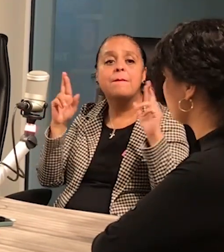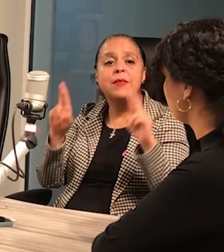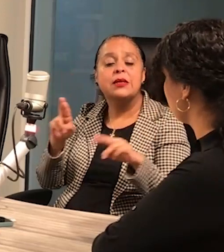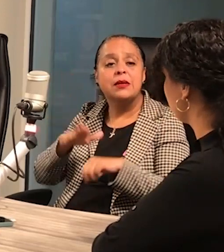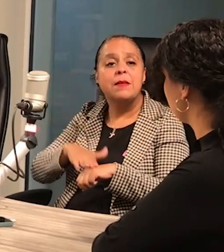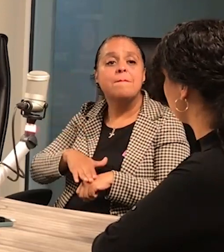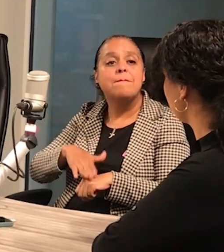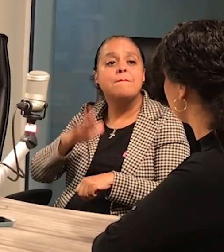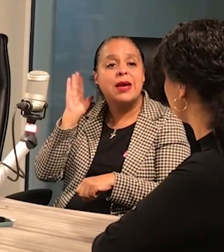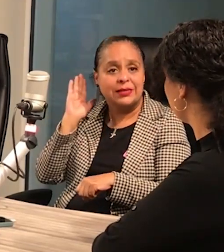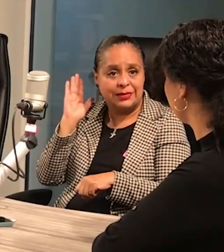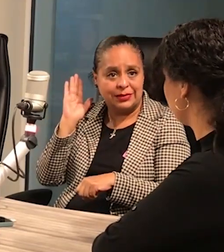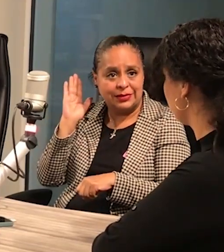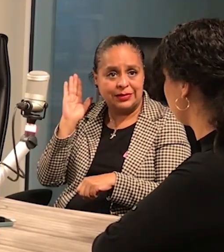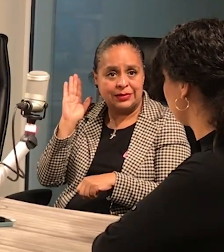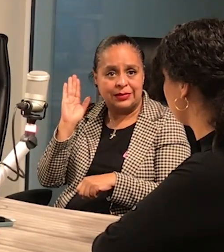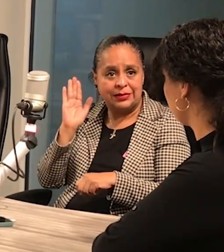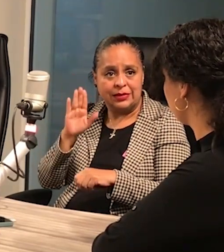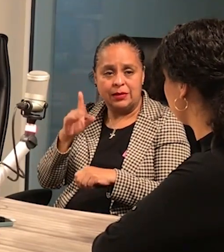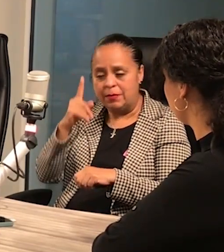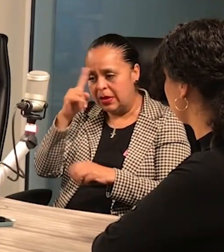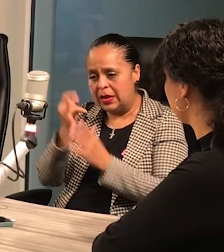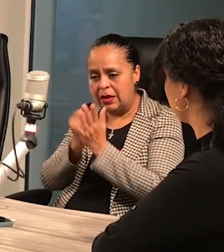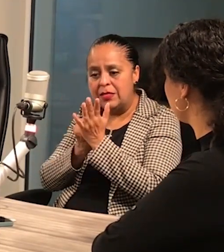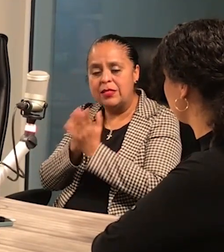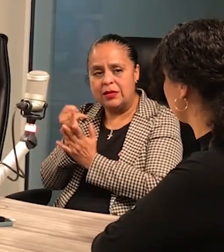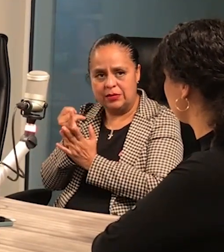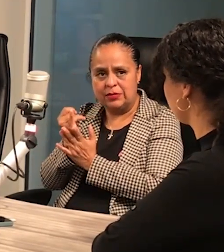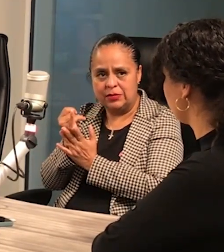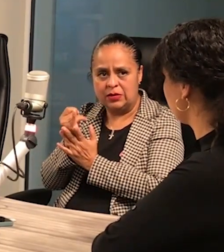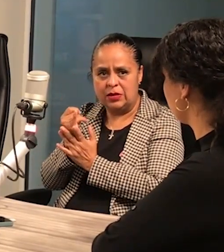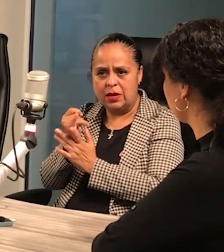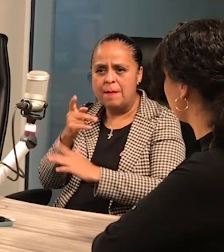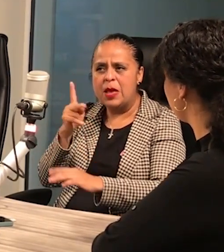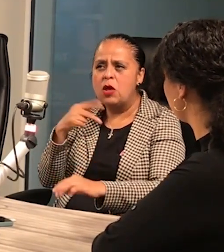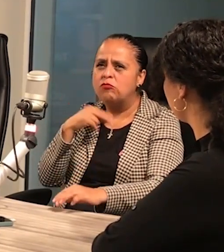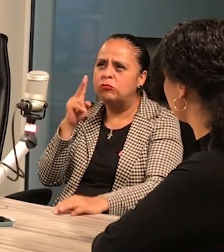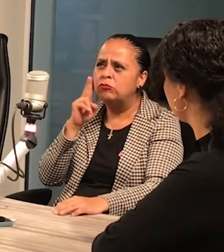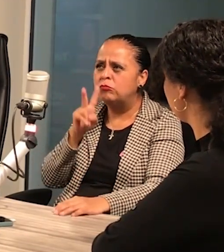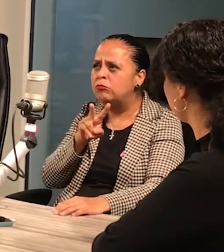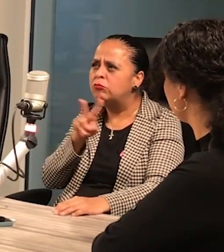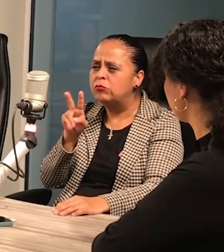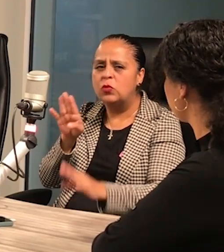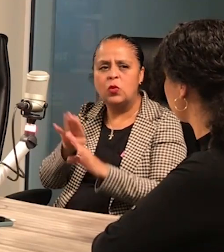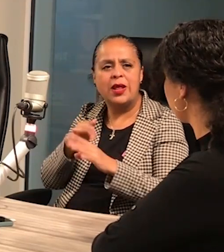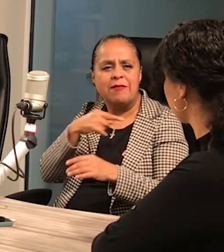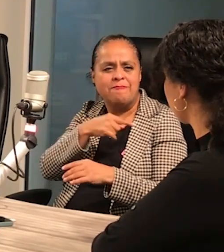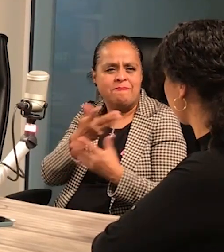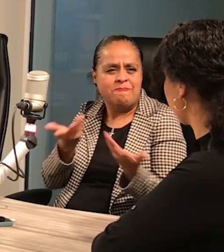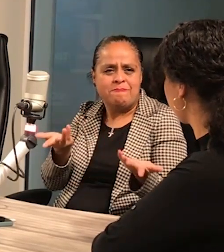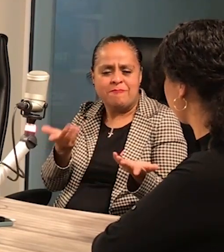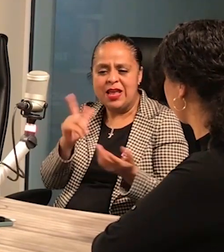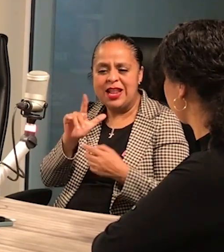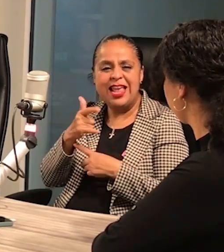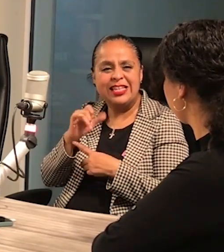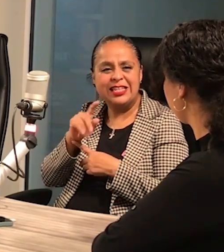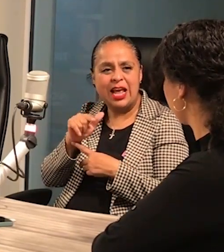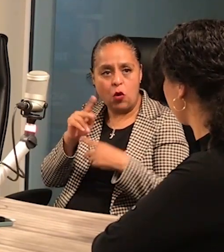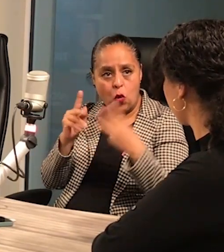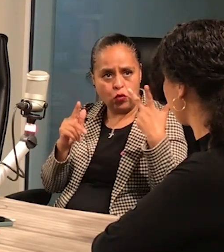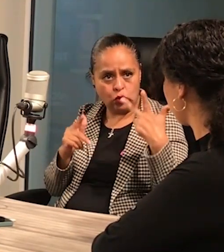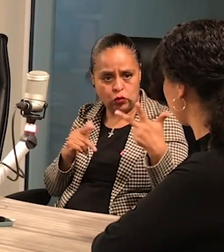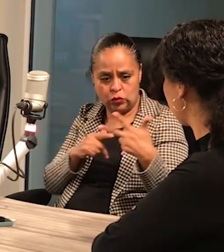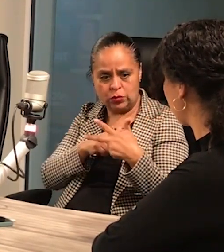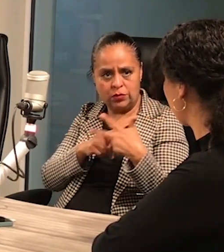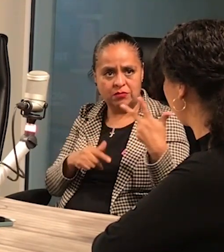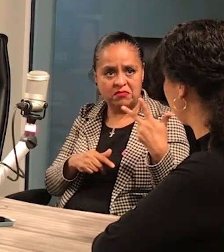en estos espacios de toma de decisiones, pero hemos visto, por ejemplo, en esta legislatura que quizás de esos 8 no